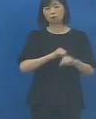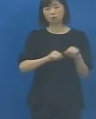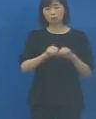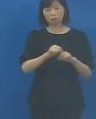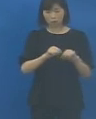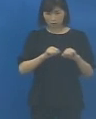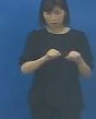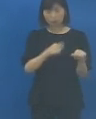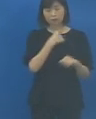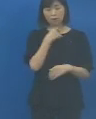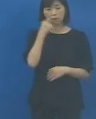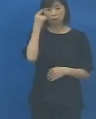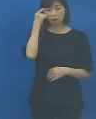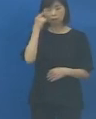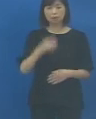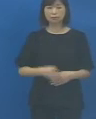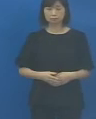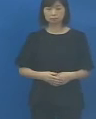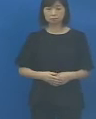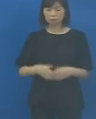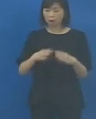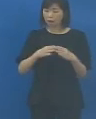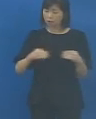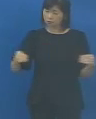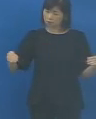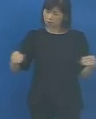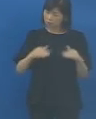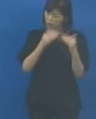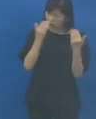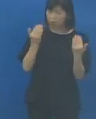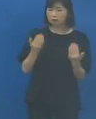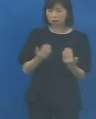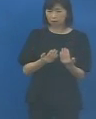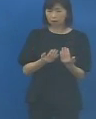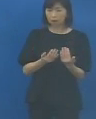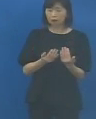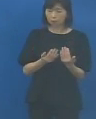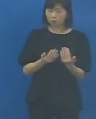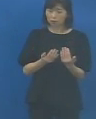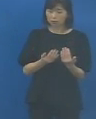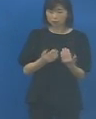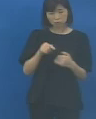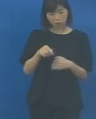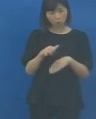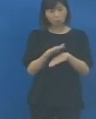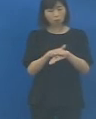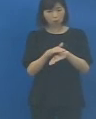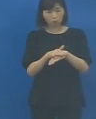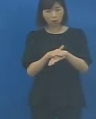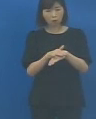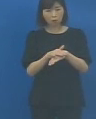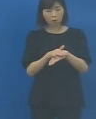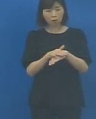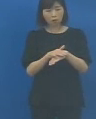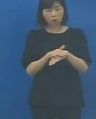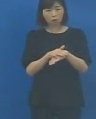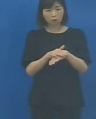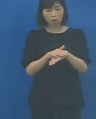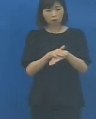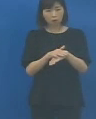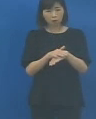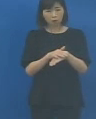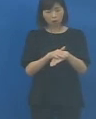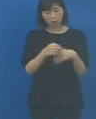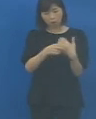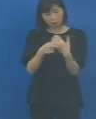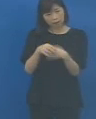と思います。国全体でも多かれ少なかれやはりそうした方向性、 保健所の活用ということは議論され